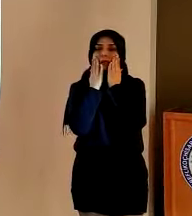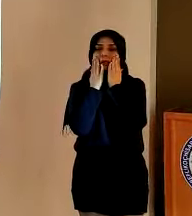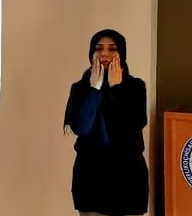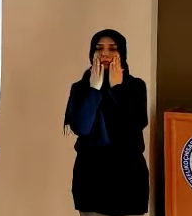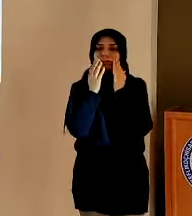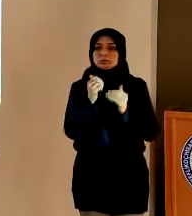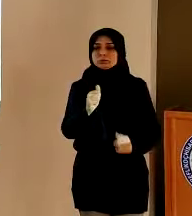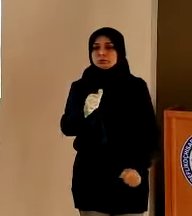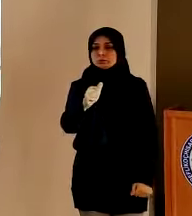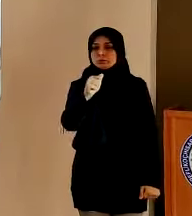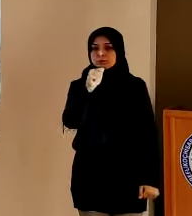havlu,